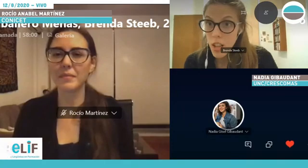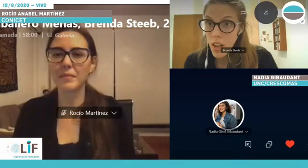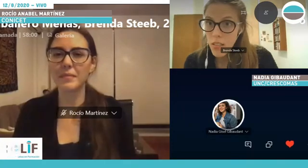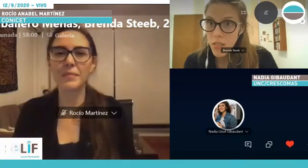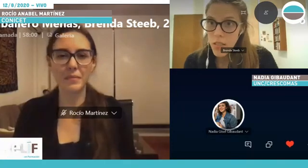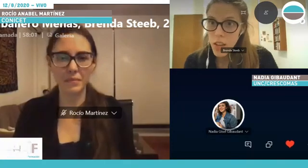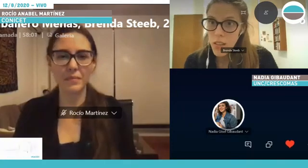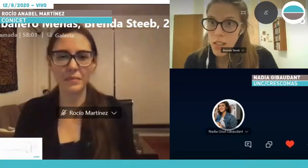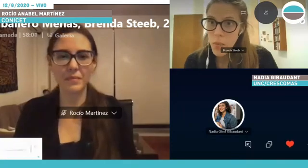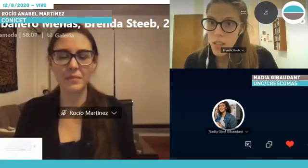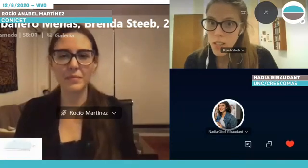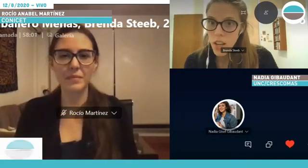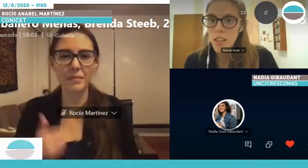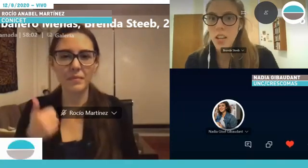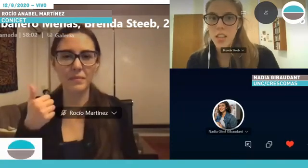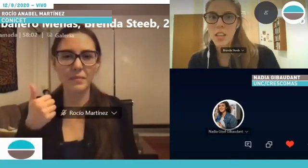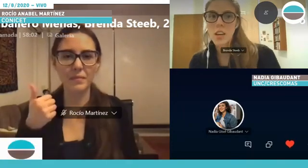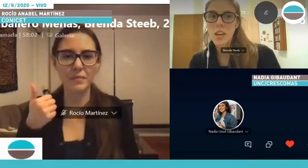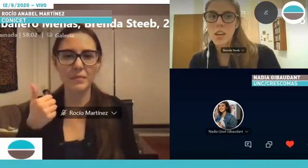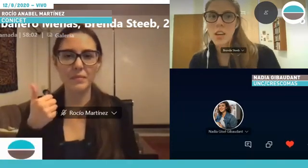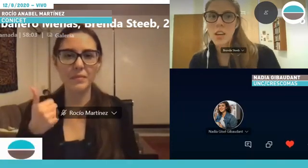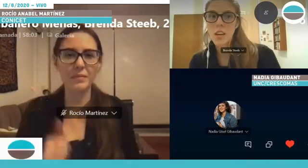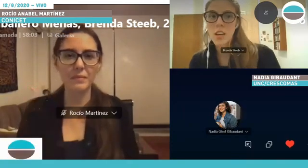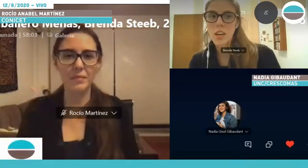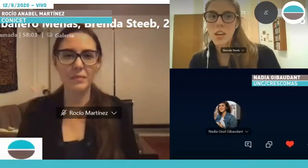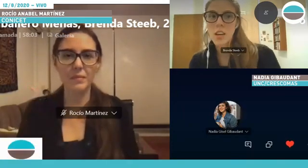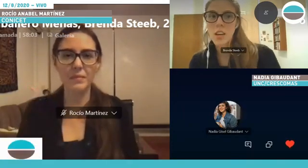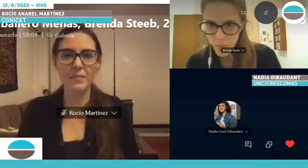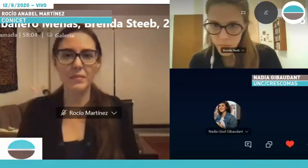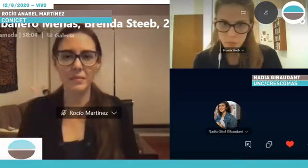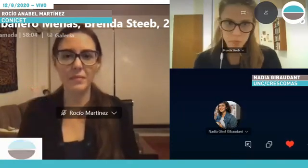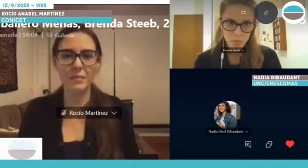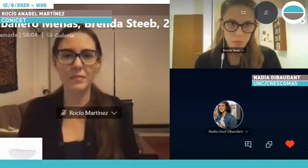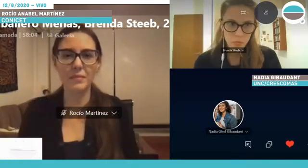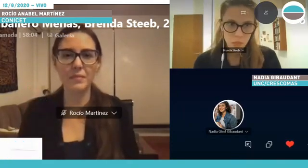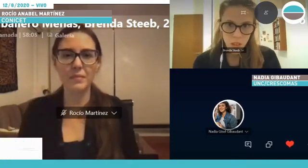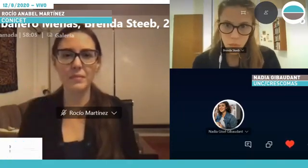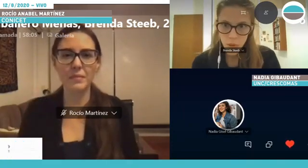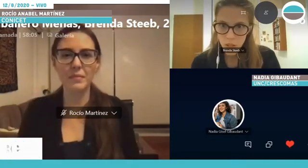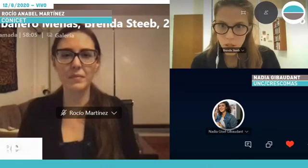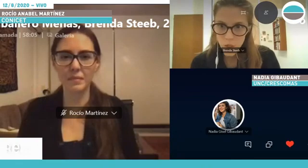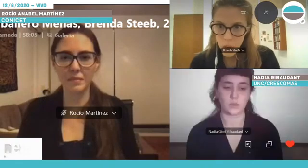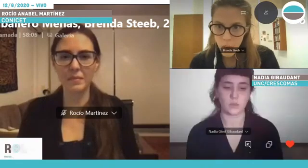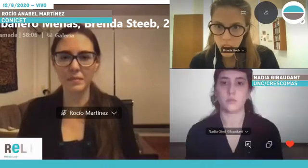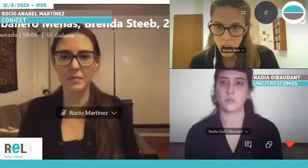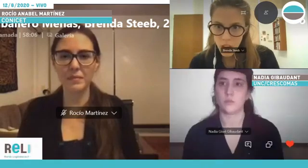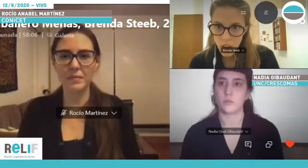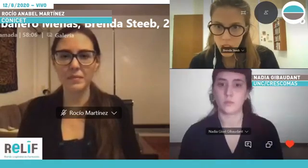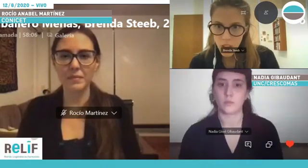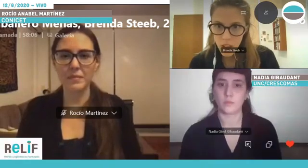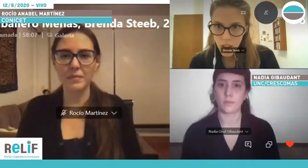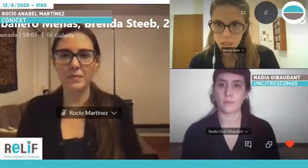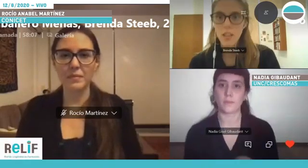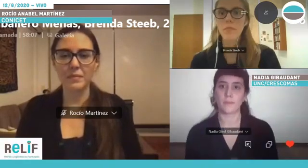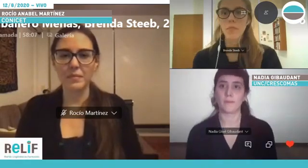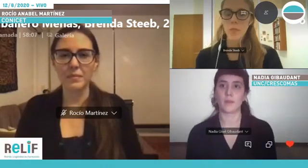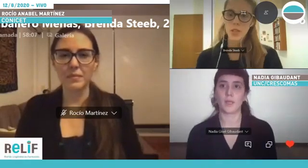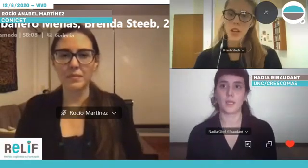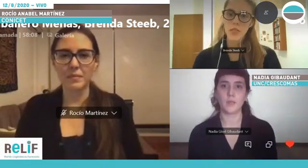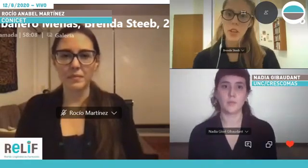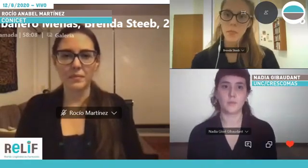Rocío, a ver si aparece. Ahí está Nadia. Bárbaro. Pero no se ve el video, Nadia. Ahí